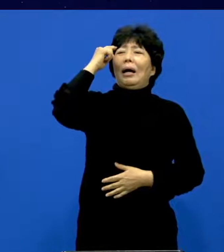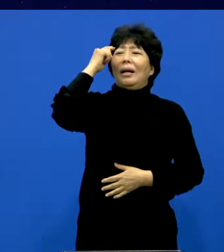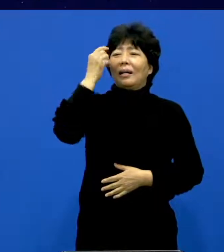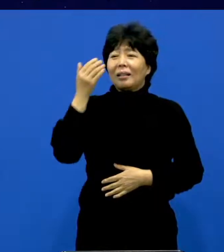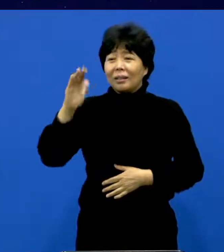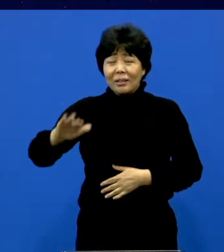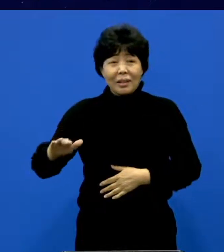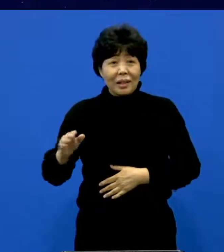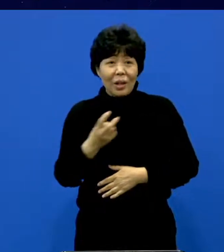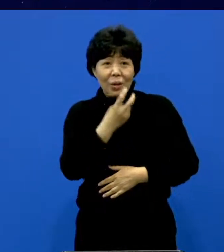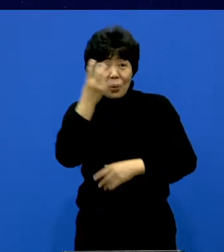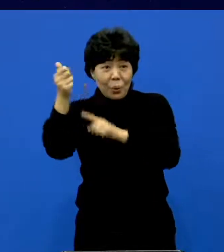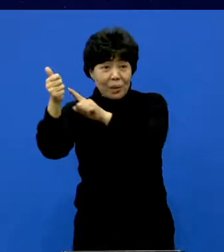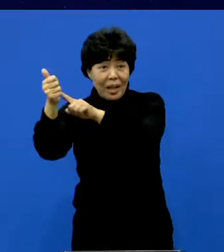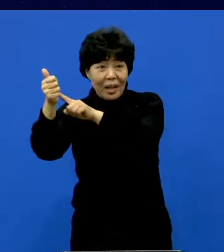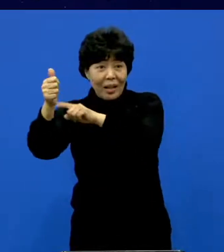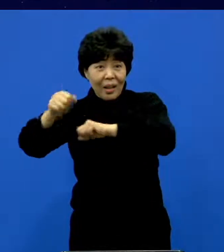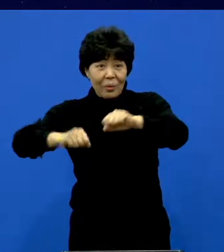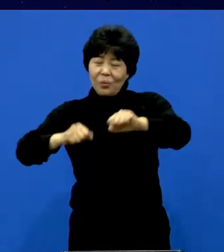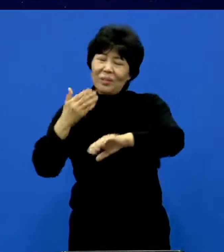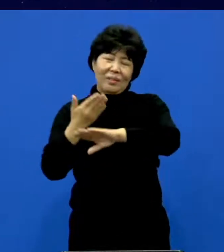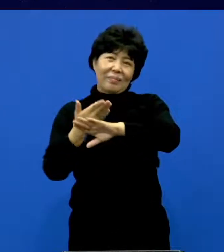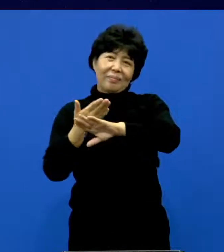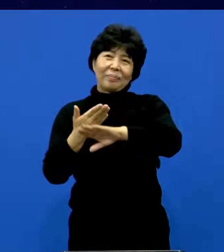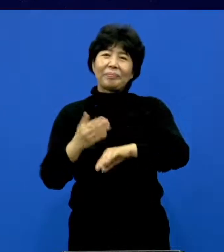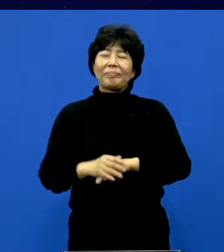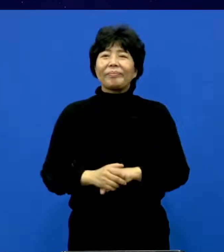그 보복의 원리에 익숙한 문화 속에